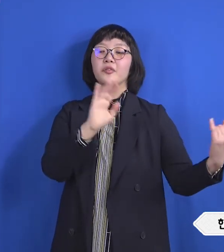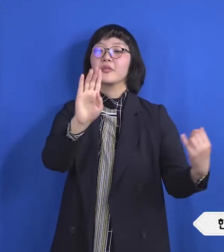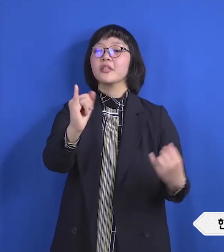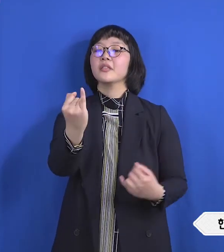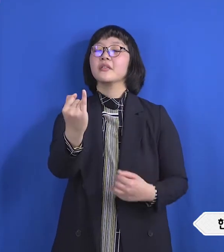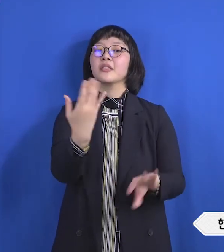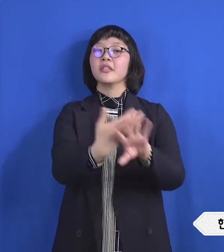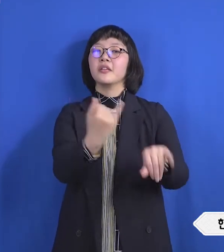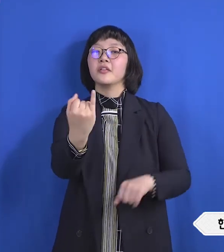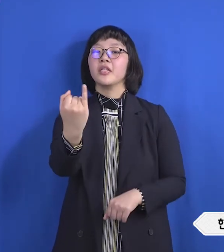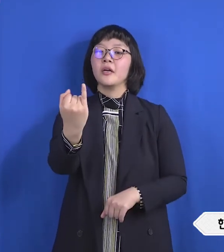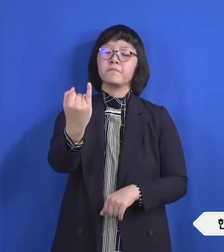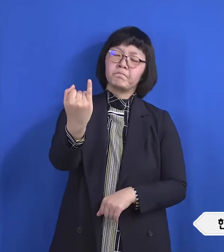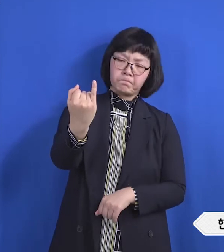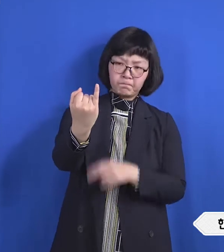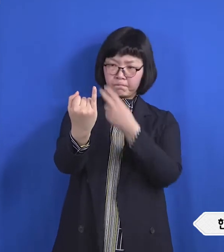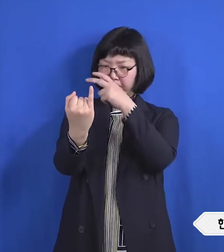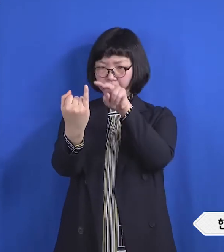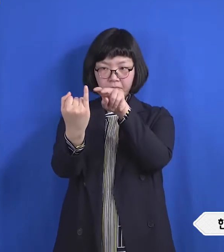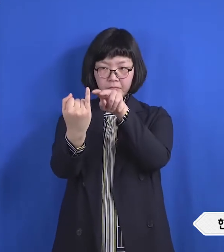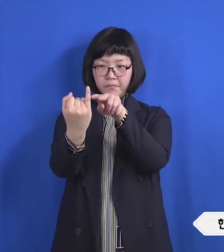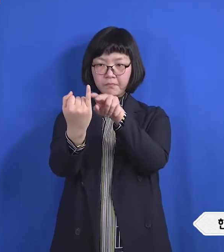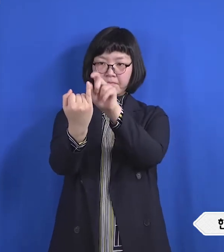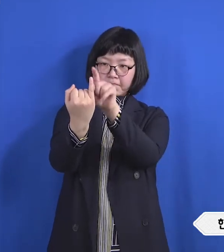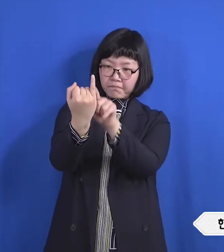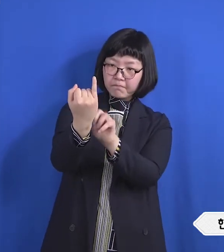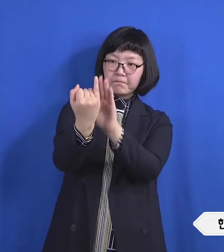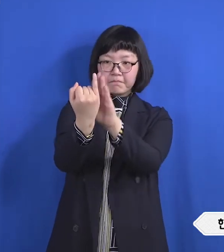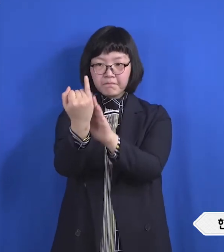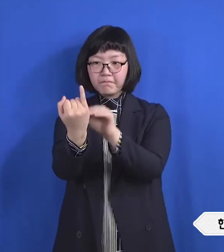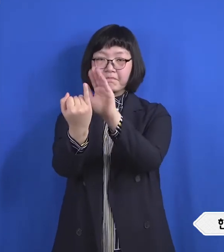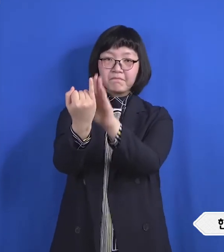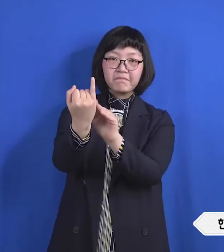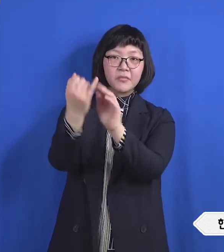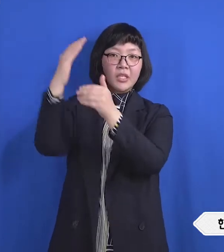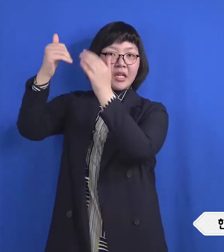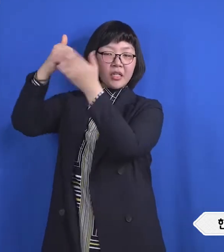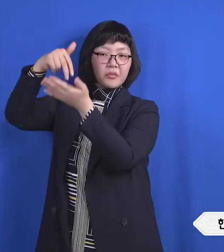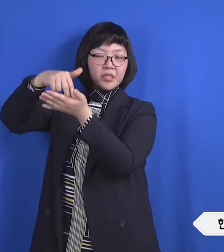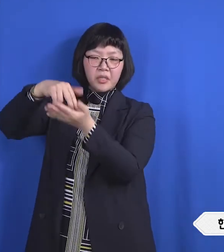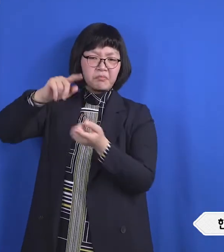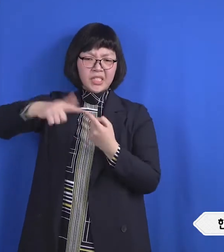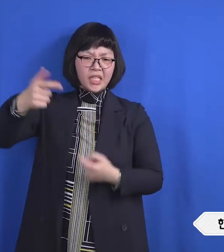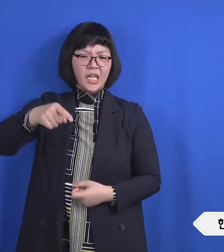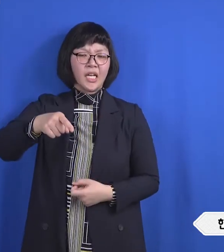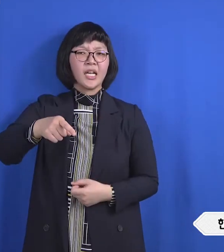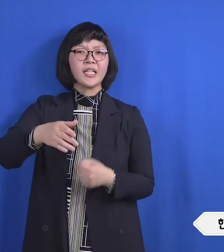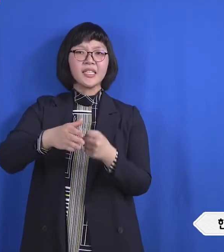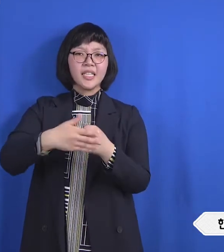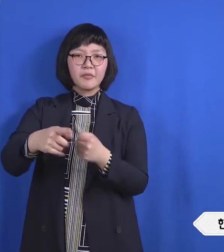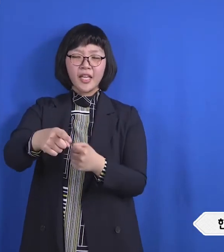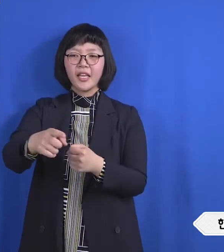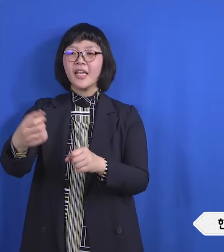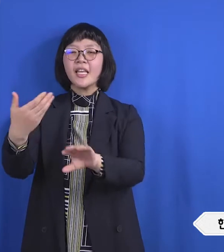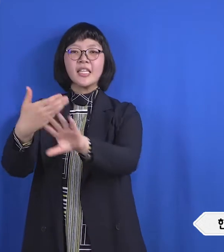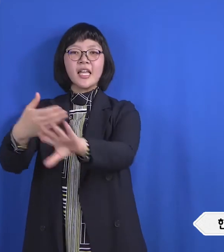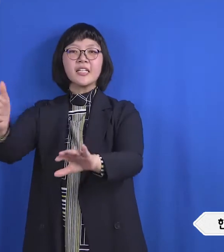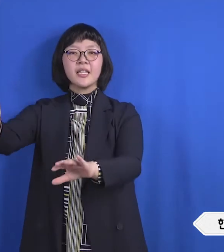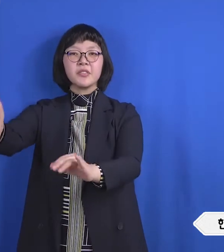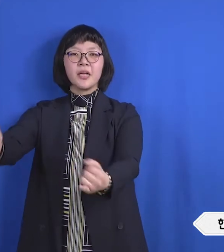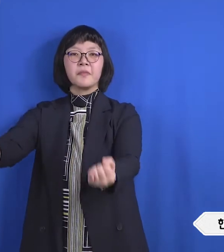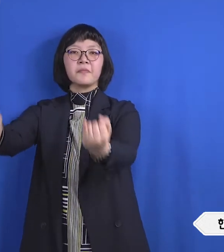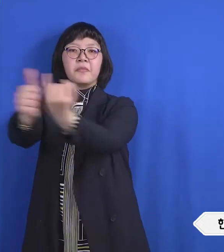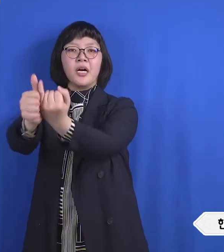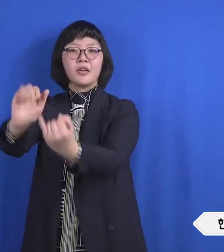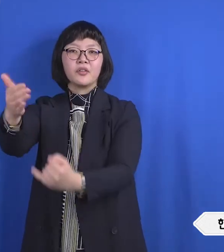치근대기를 시작합니다. 하나님이 이것도 안 되겠다 싶으니까 B 자매에게 C라고 하는 다른 남자가